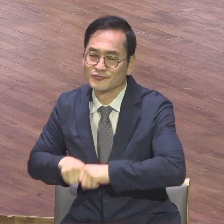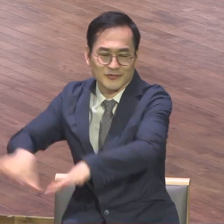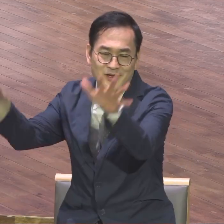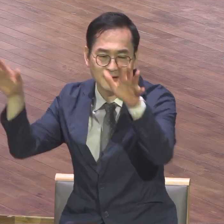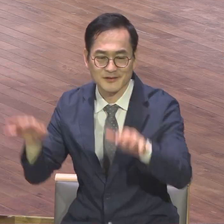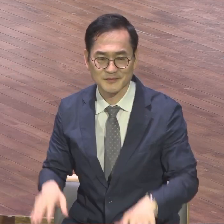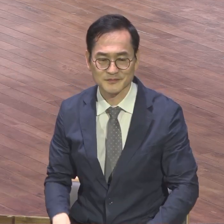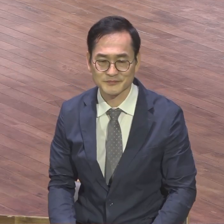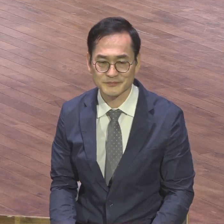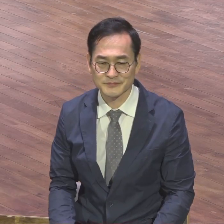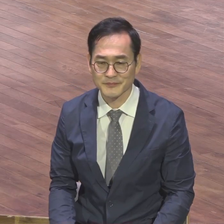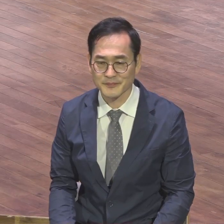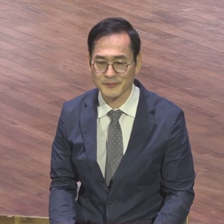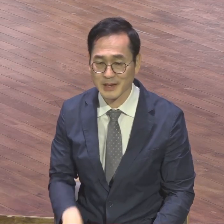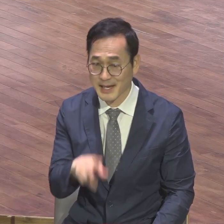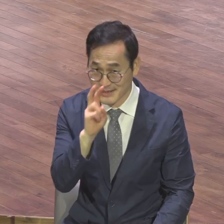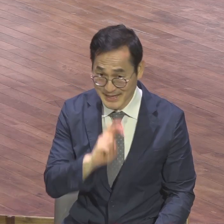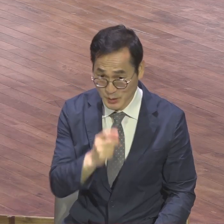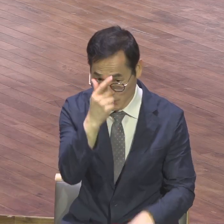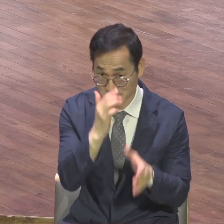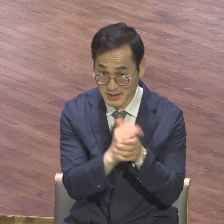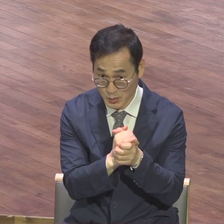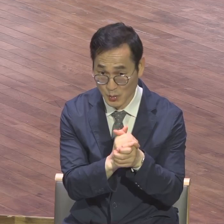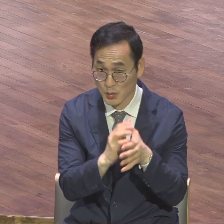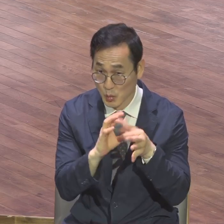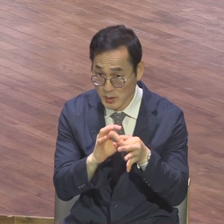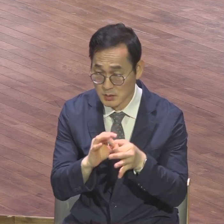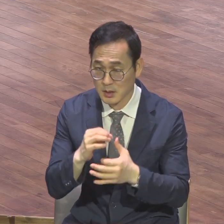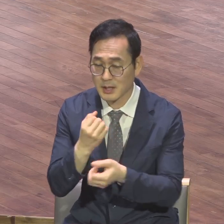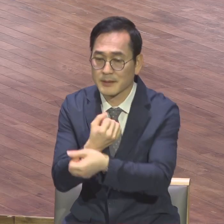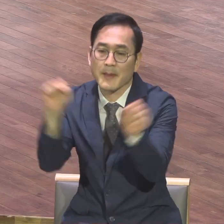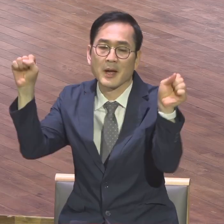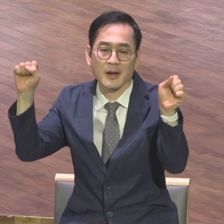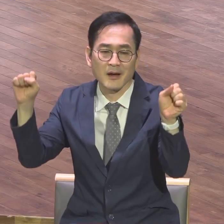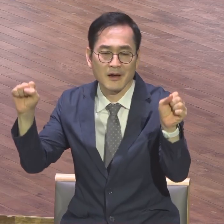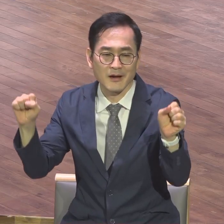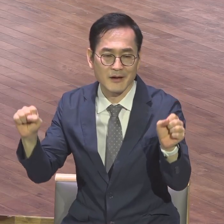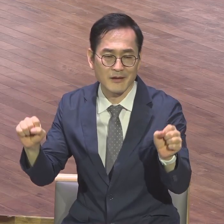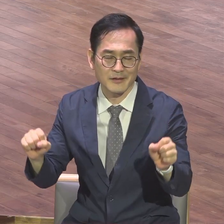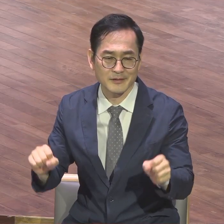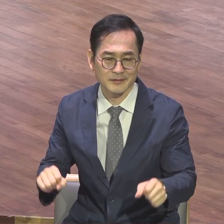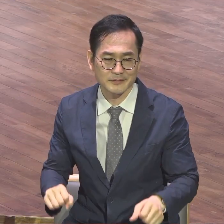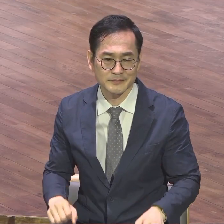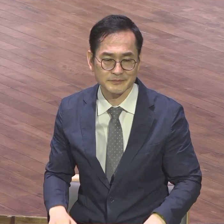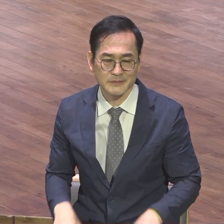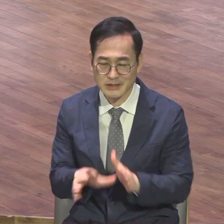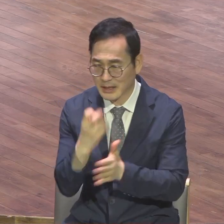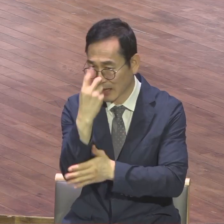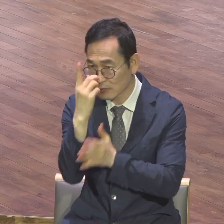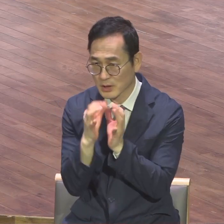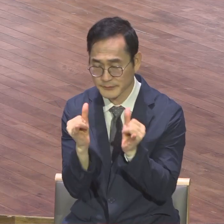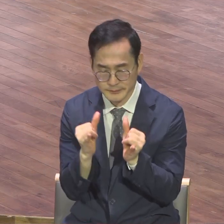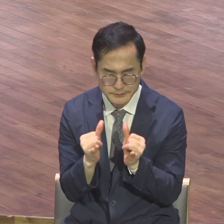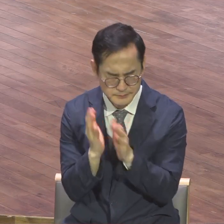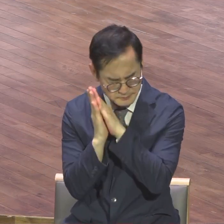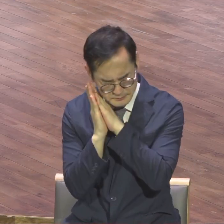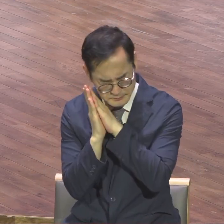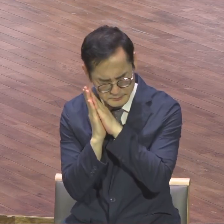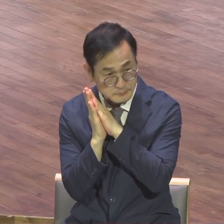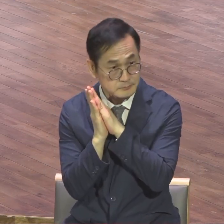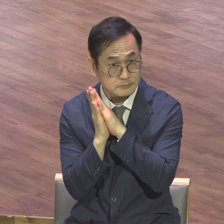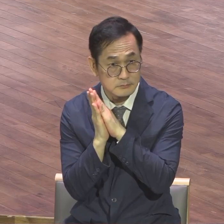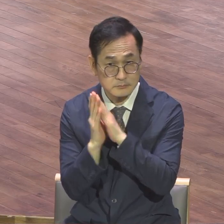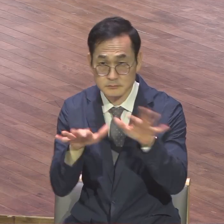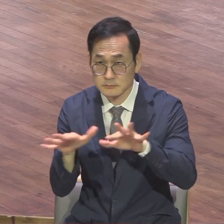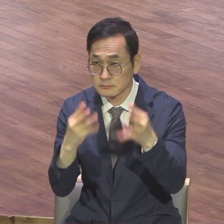다 해방시키는 자유케 하는 그런 장면이에요. 이때 감옥을 지키던 간수가 자다가 옥문이